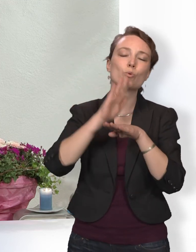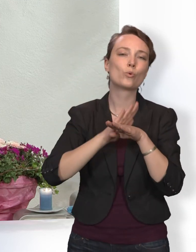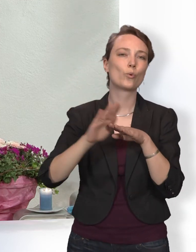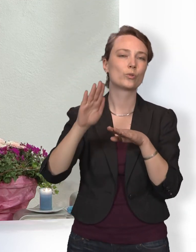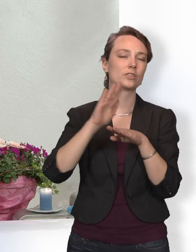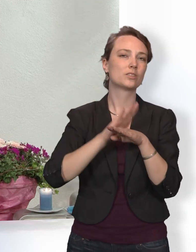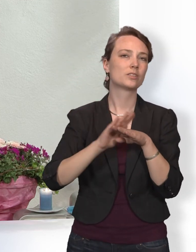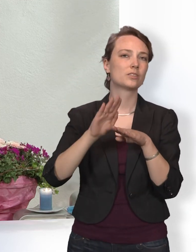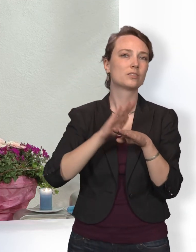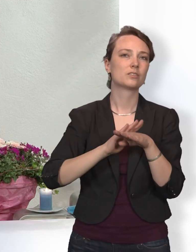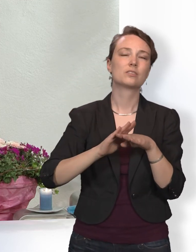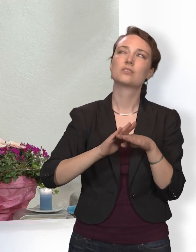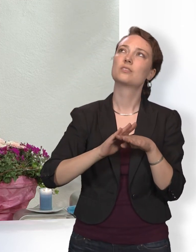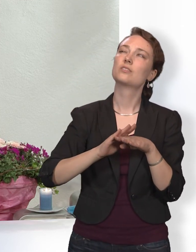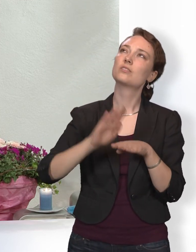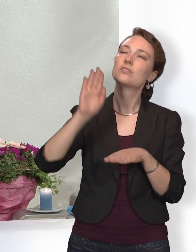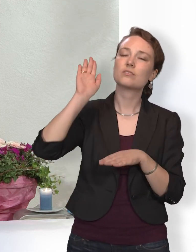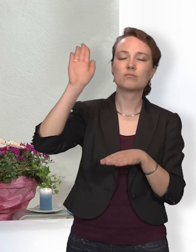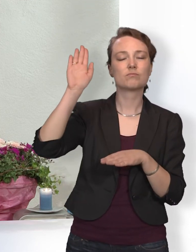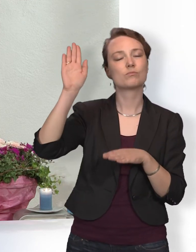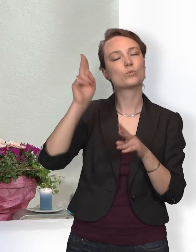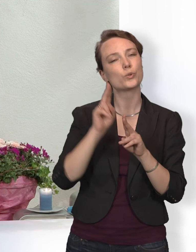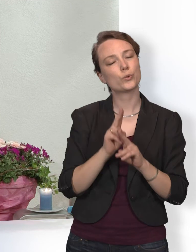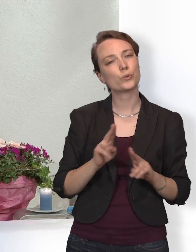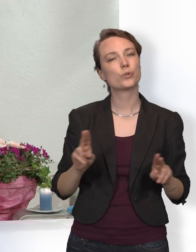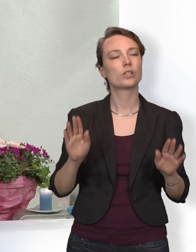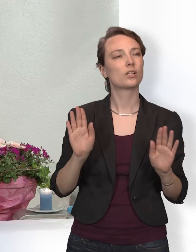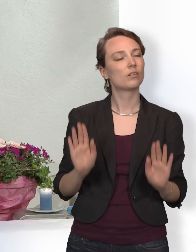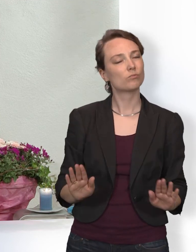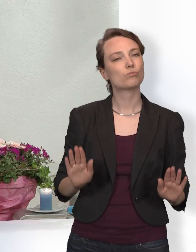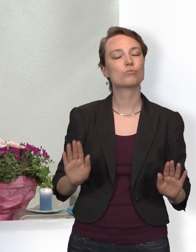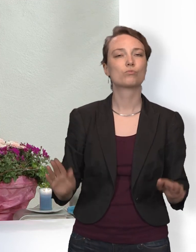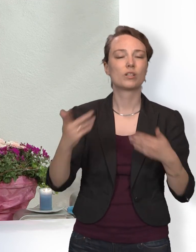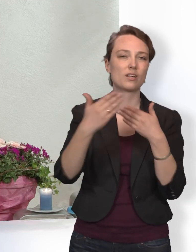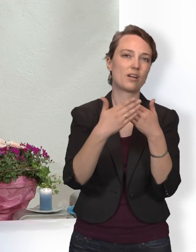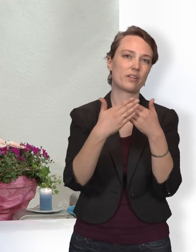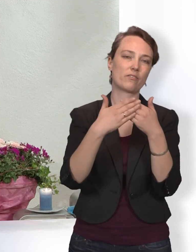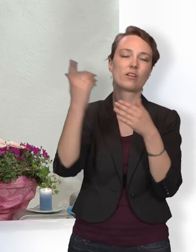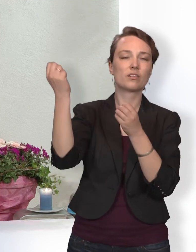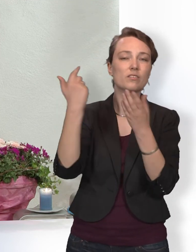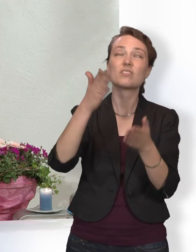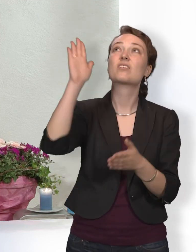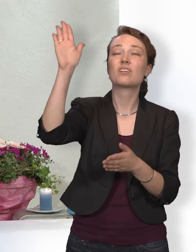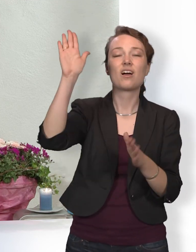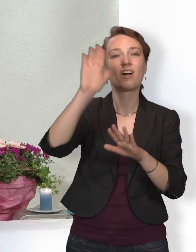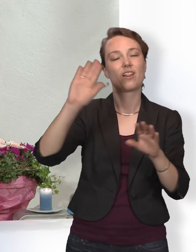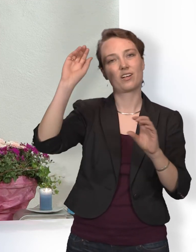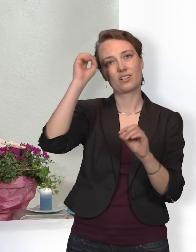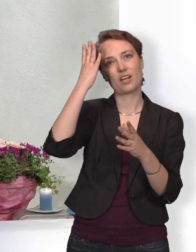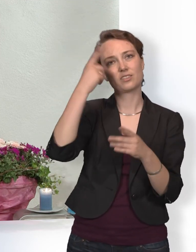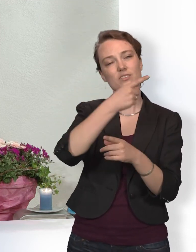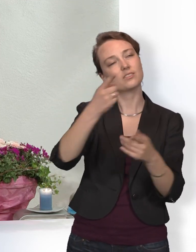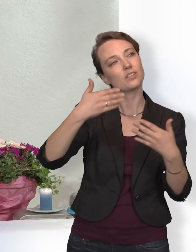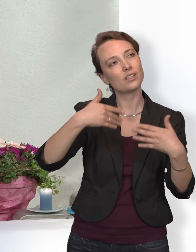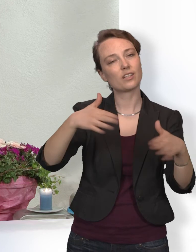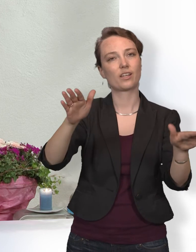und gelassene Gegenwart, seinen Heiligen Geist. Gehen Sie als Gesegnete in